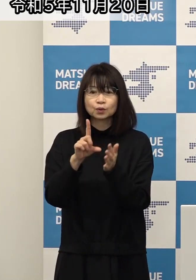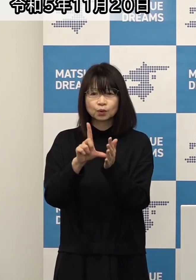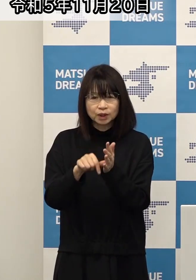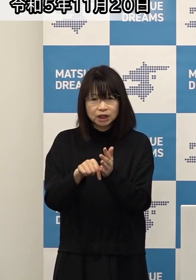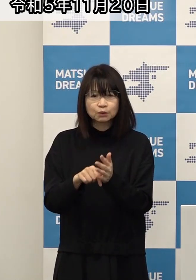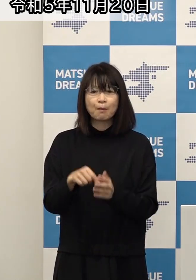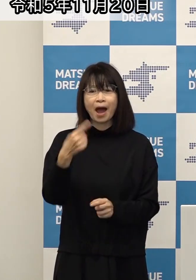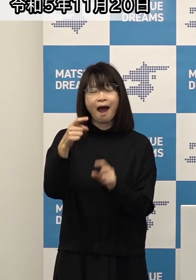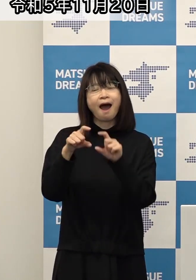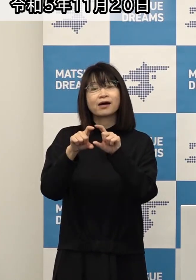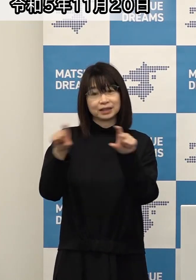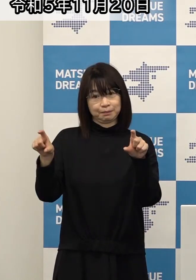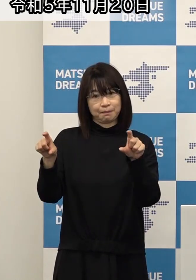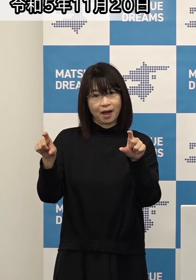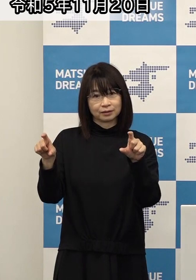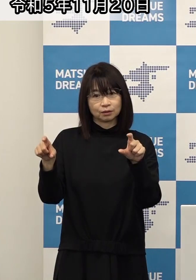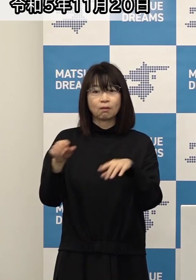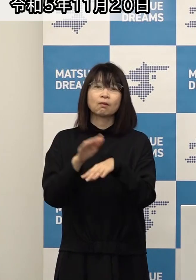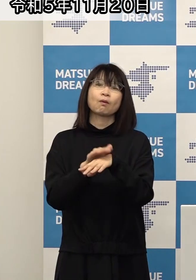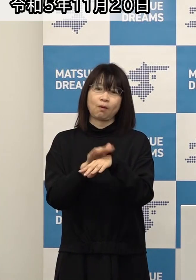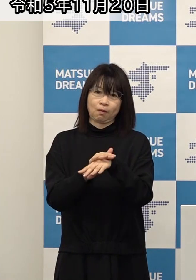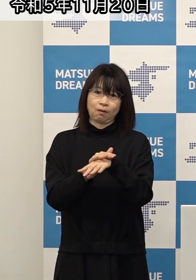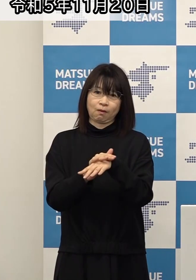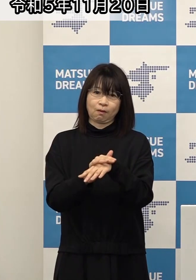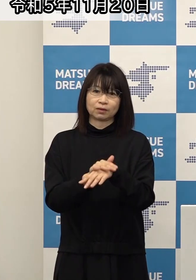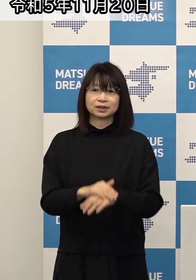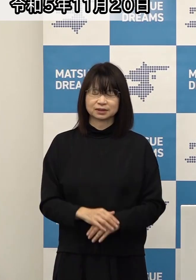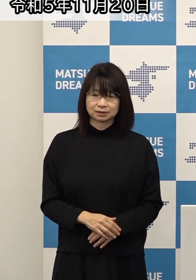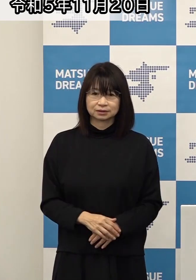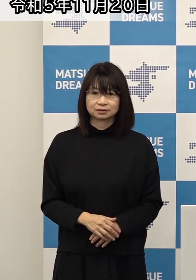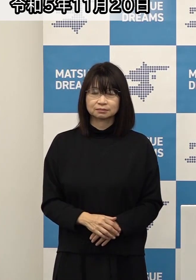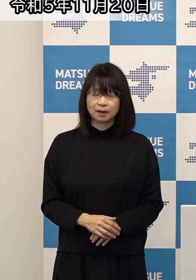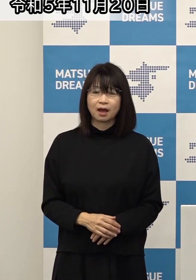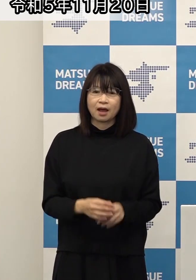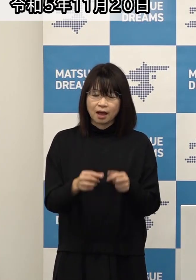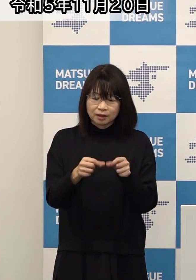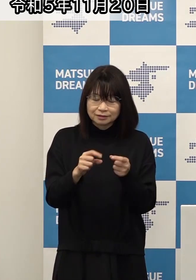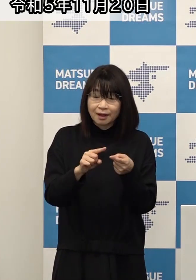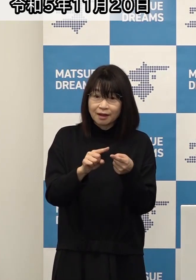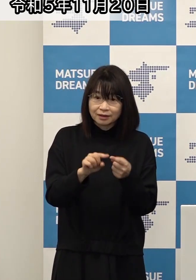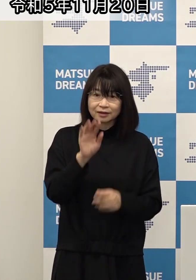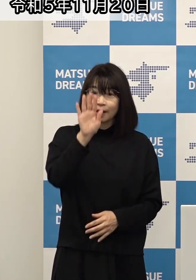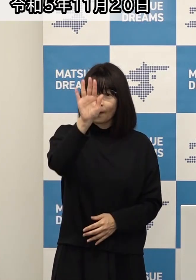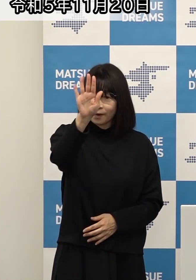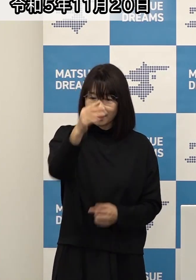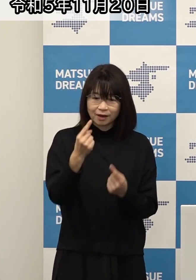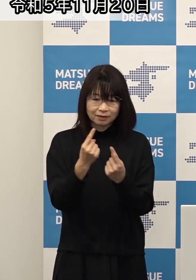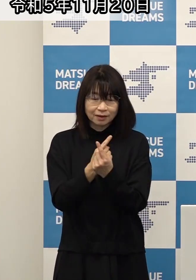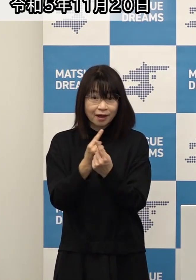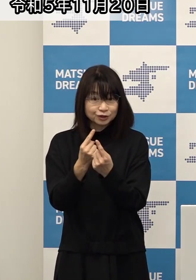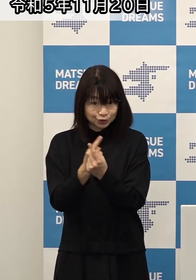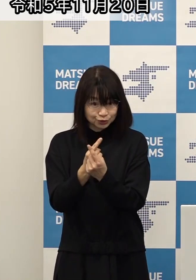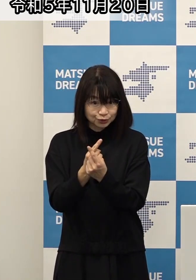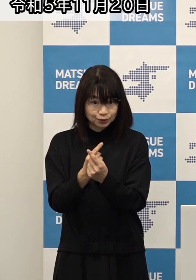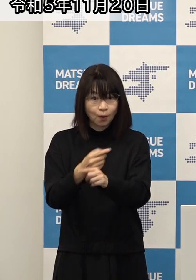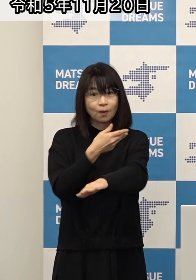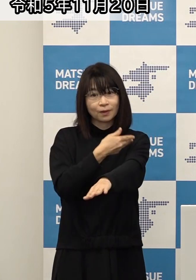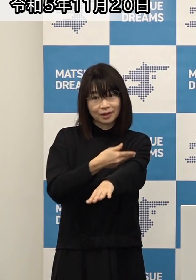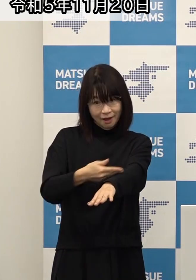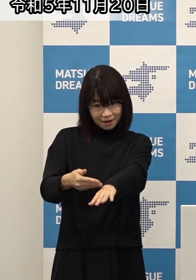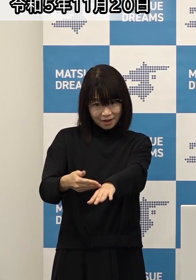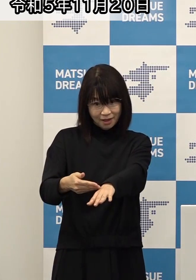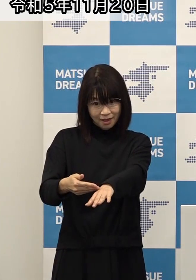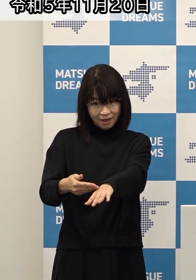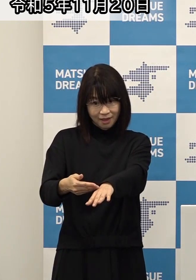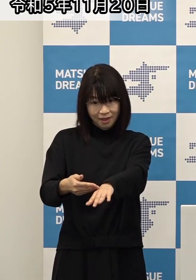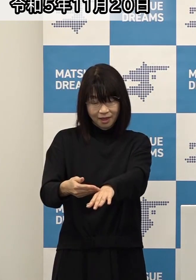所というところと、もういろんなこう、具体的な今後の改修に向けた段取りを調整している中で、